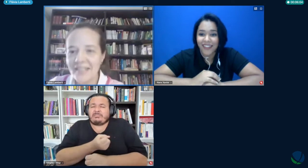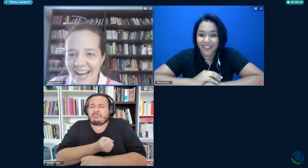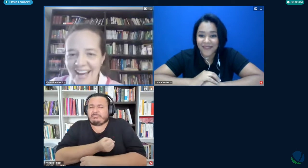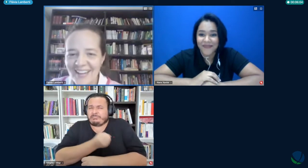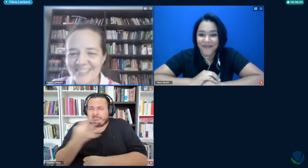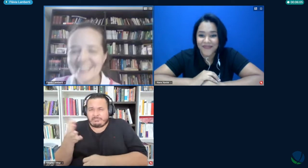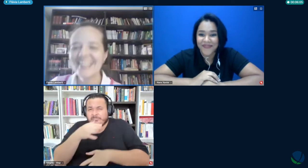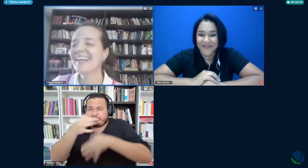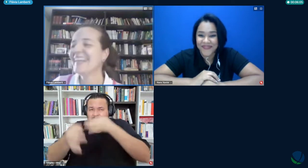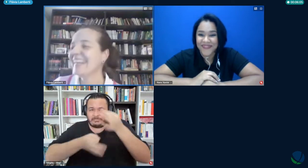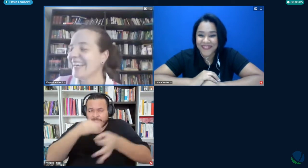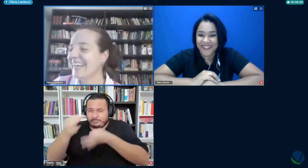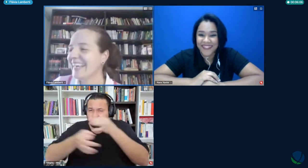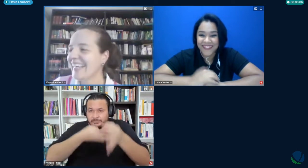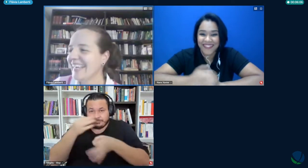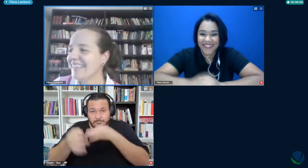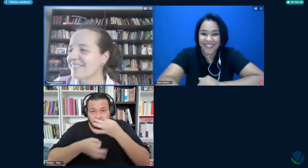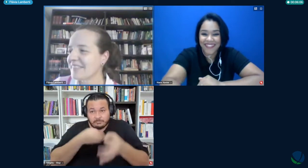vários comentários,